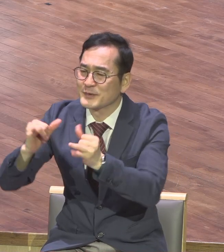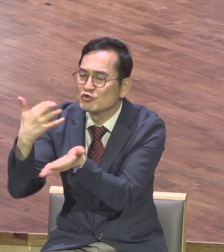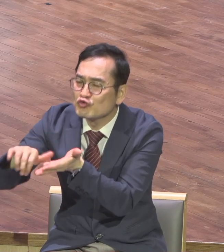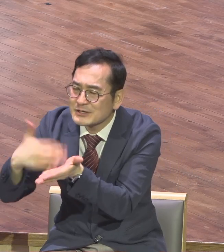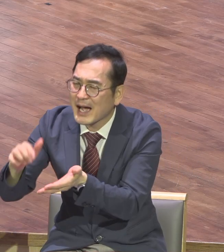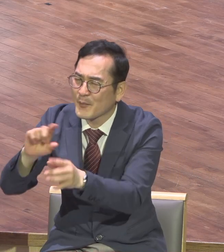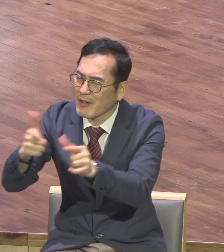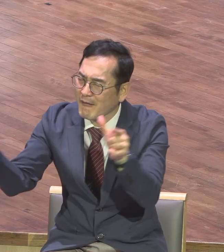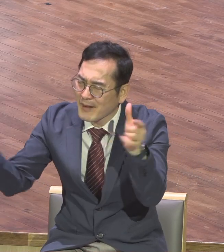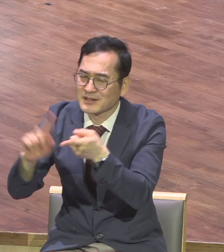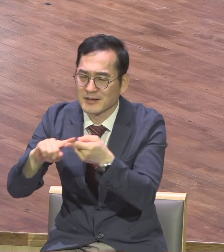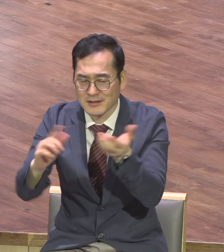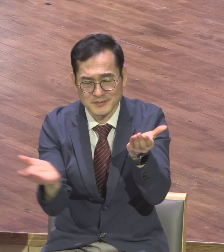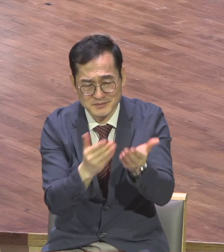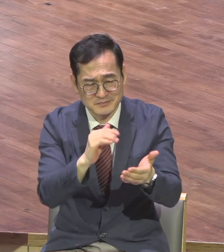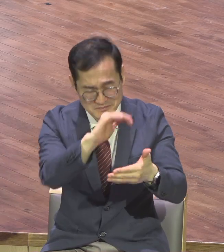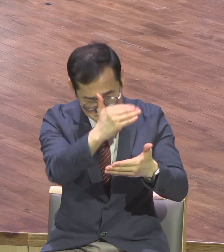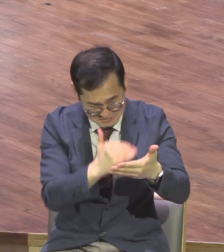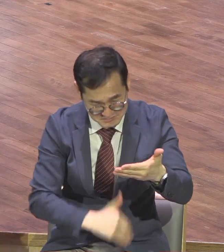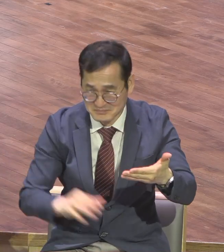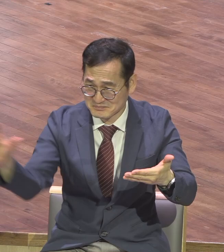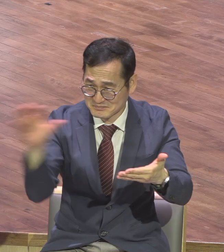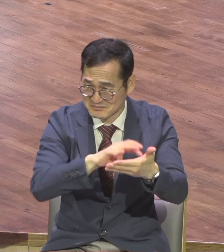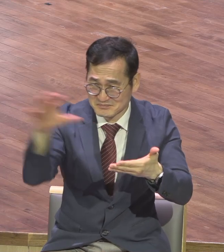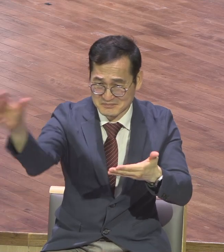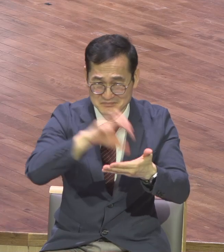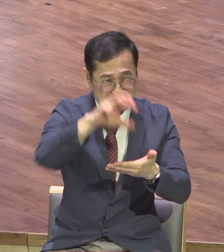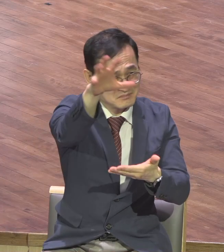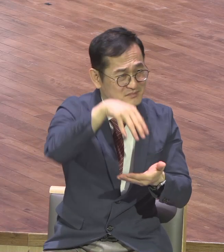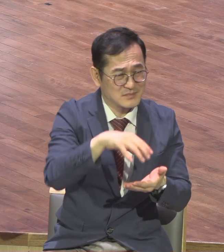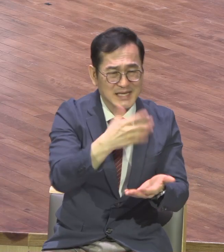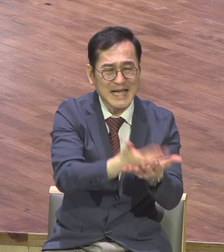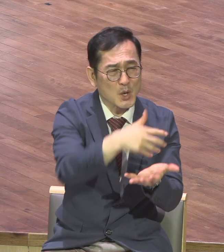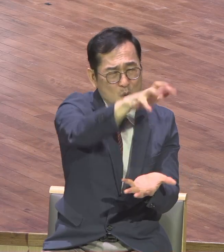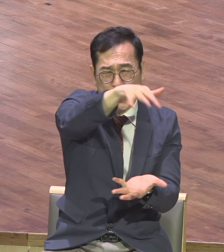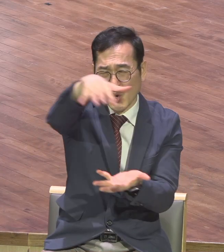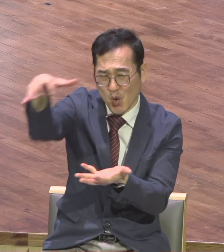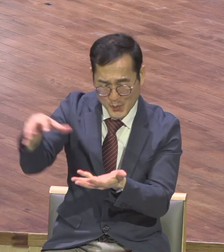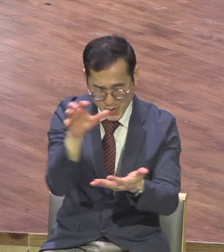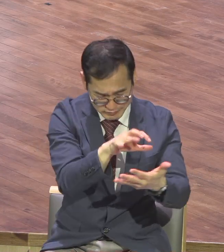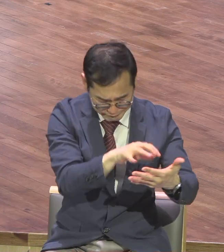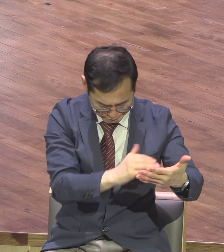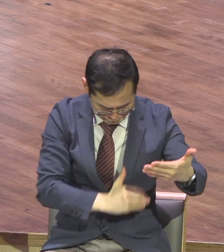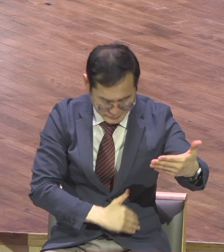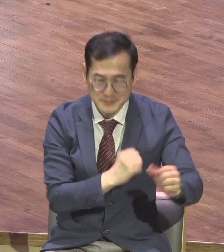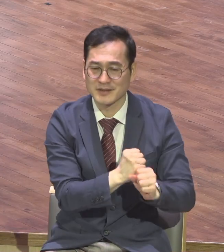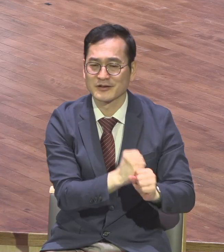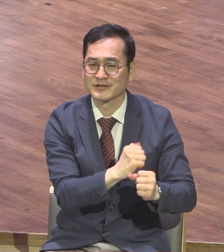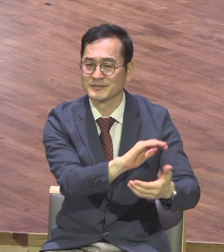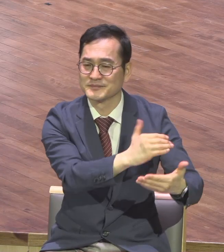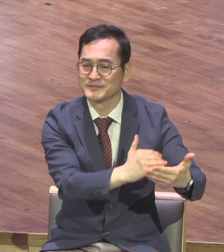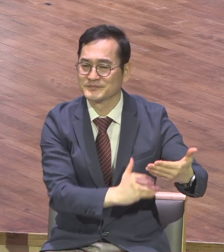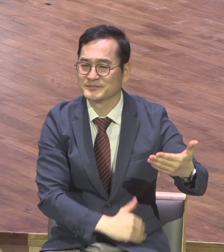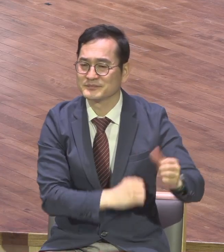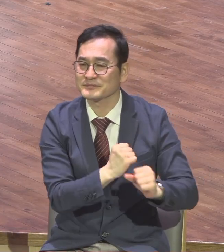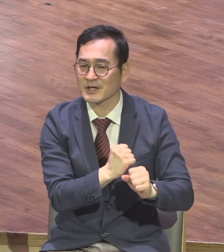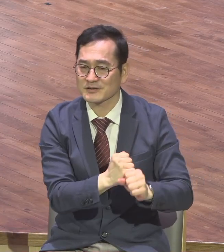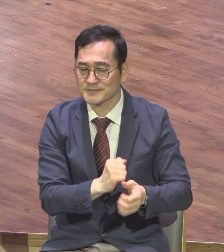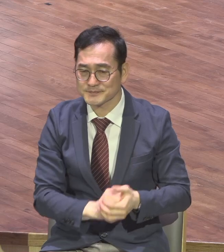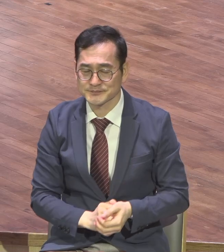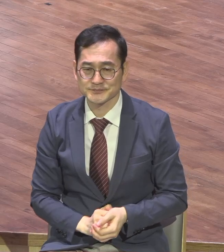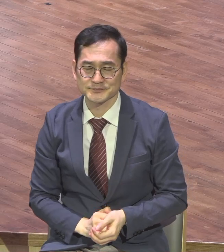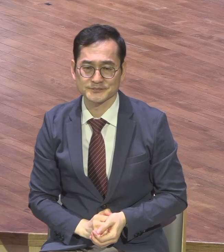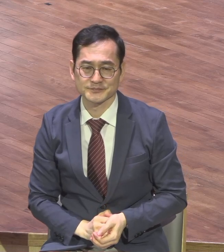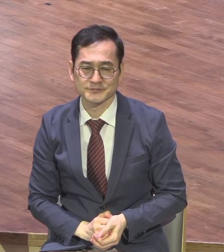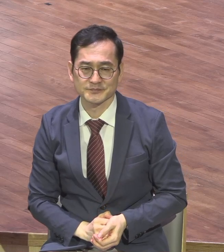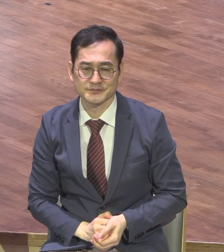엄청난 자료와 경비가 들더라고. 자, 237 나라 선교 이 로드맵을 이제 사원 기초 자료를 세우는데, 자, 하나님 앞에 자,